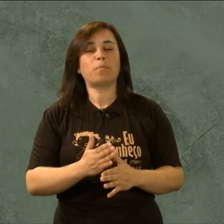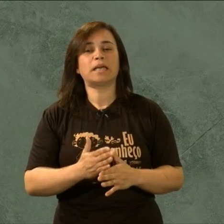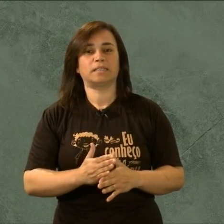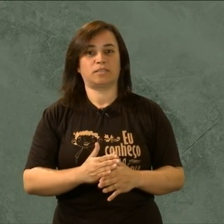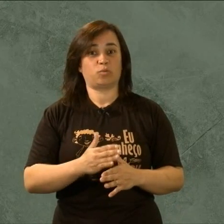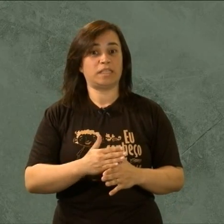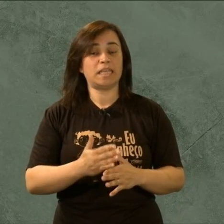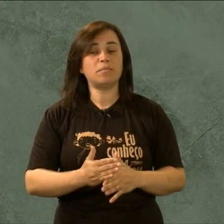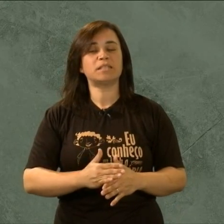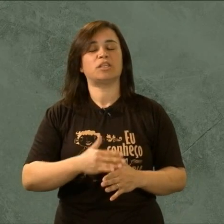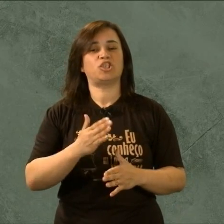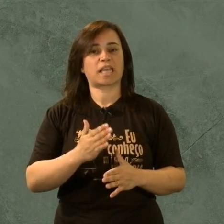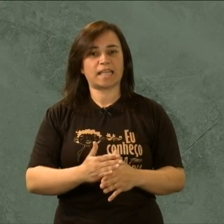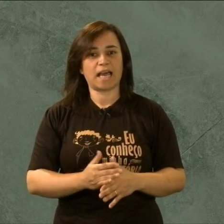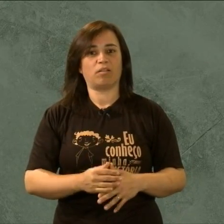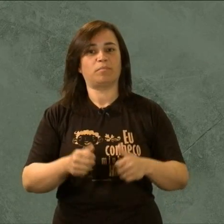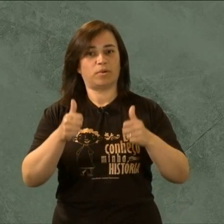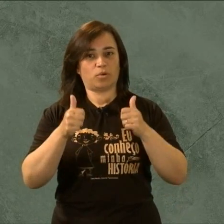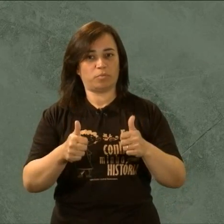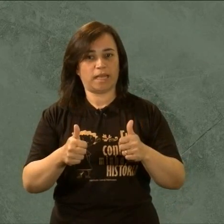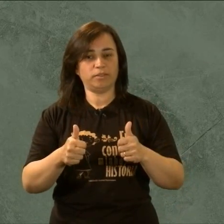propagandas, los enigmas de cada clase, ¿de acuerdo?